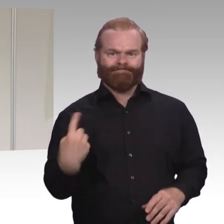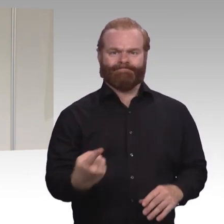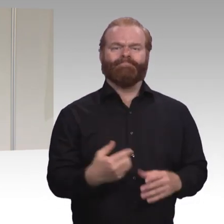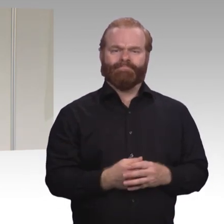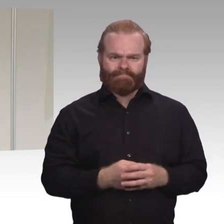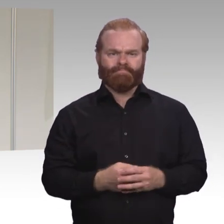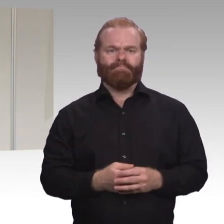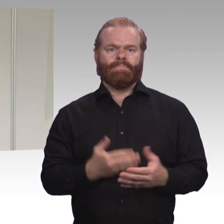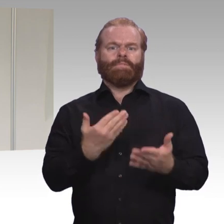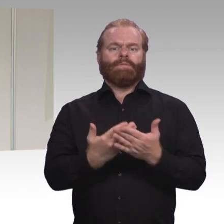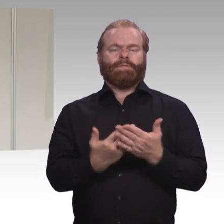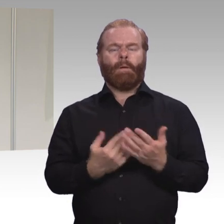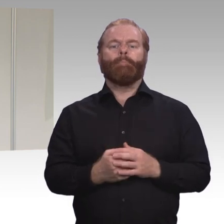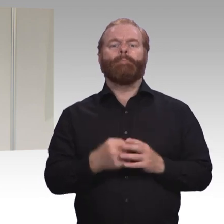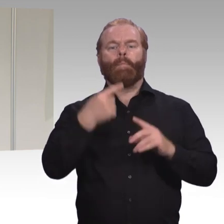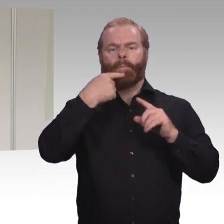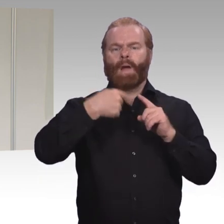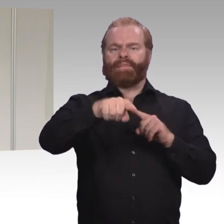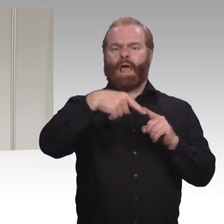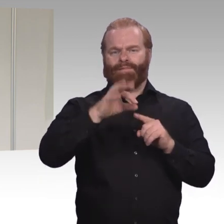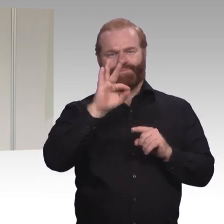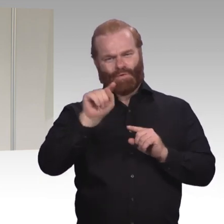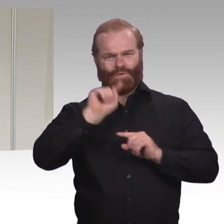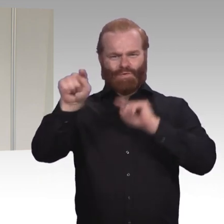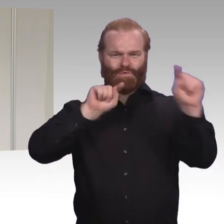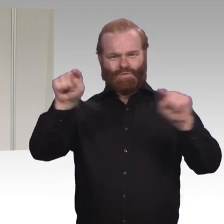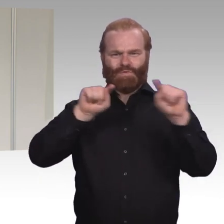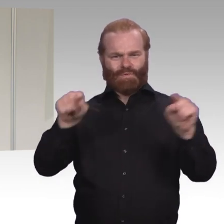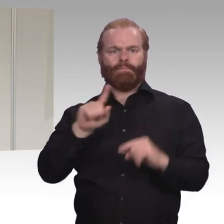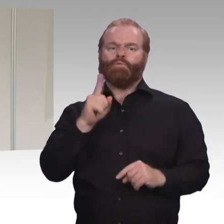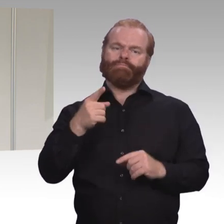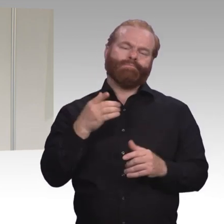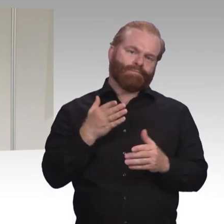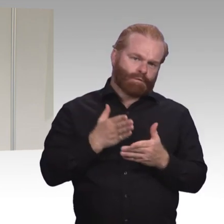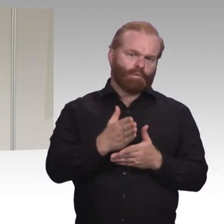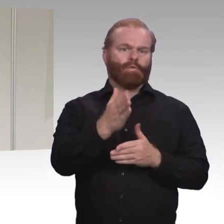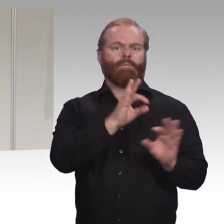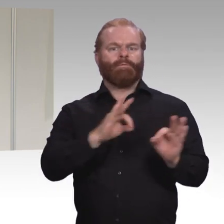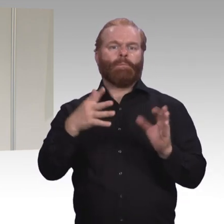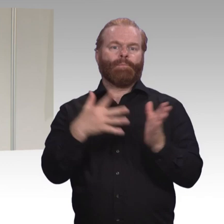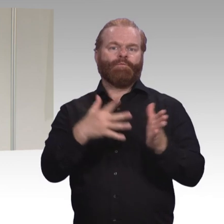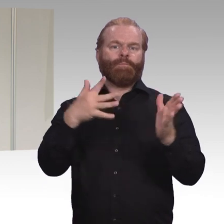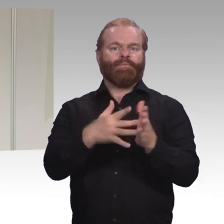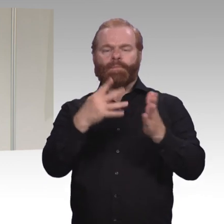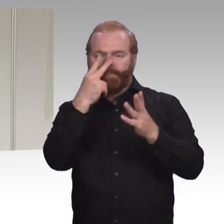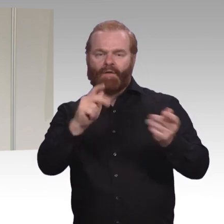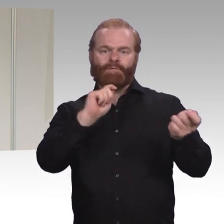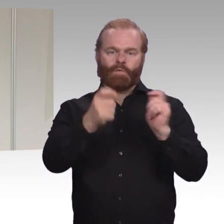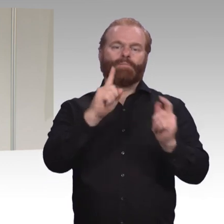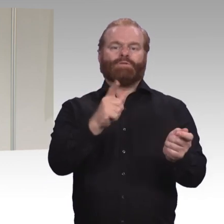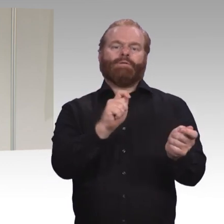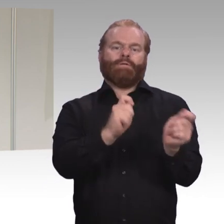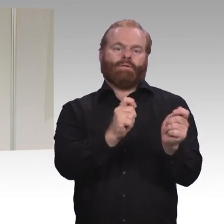anpassen. Dabei ist mir eins wichtig: Unsere Beiträge, die Gestaltung unserer Kontingente,